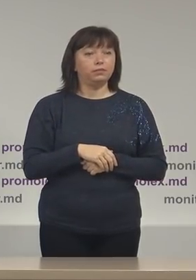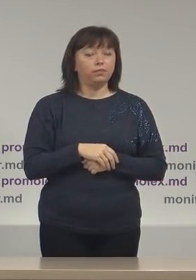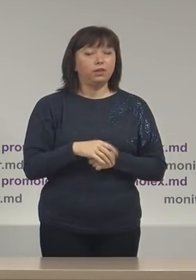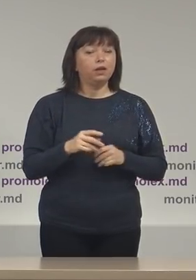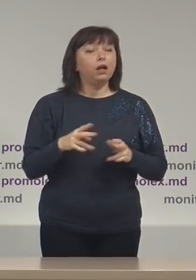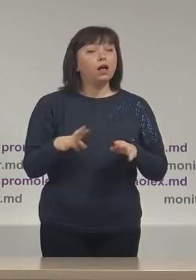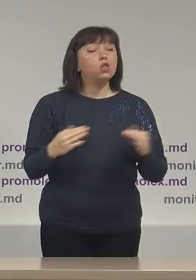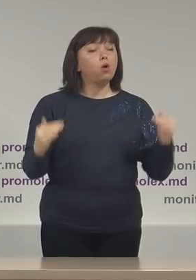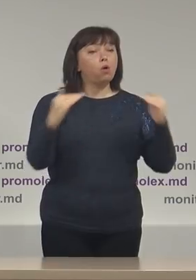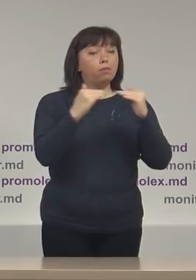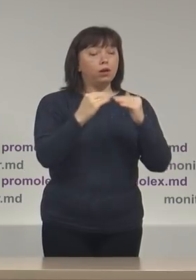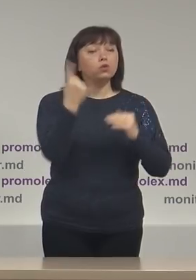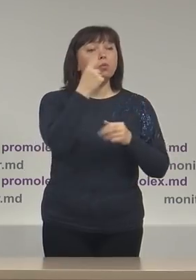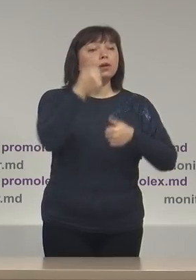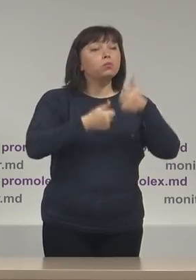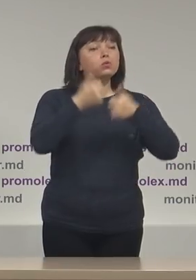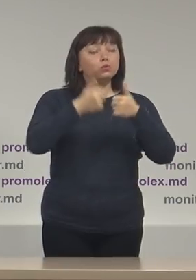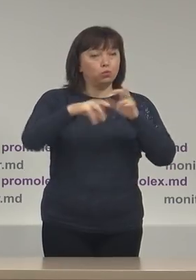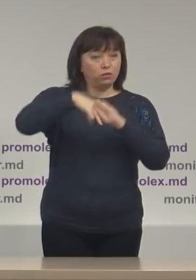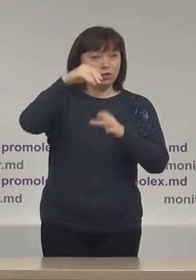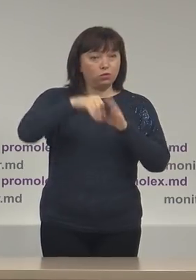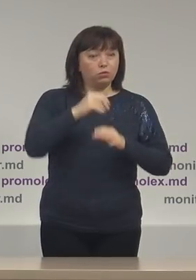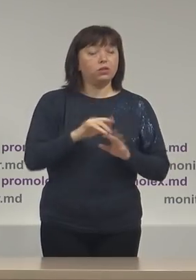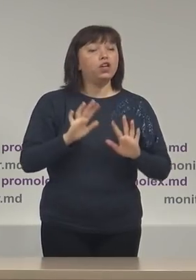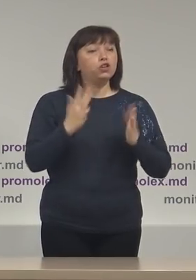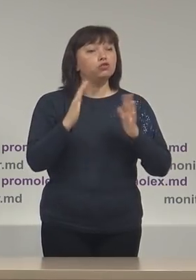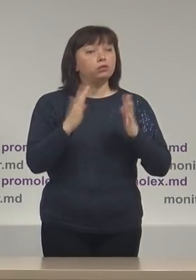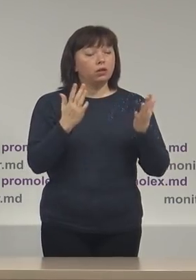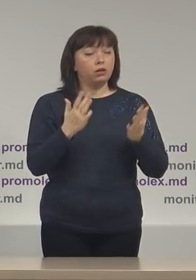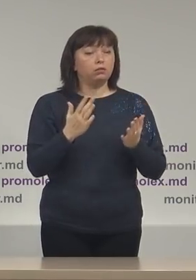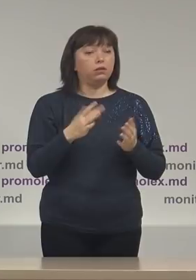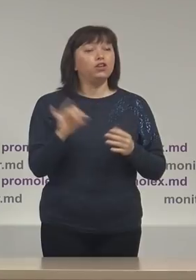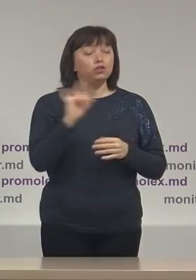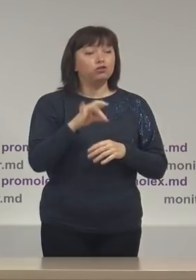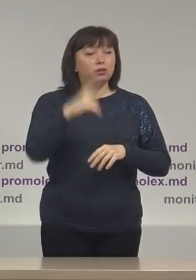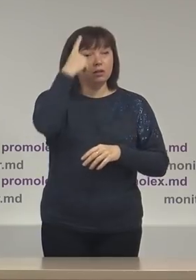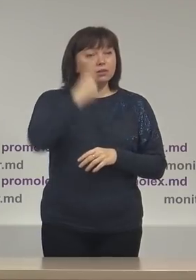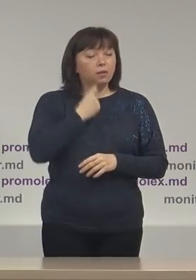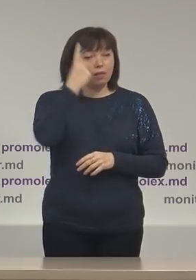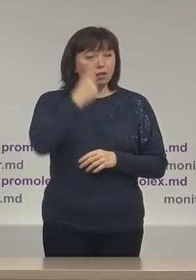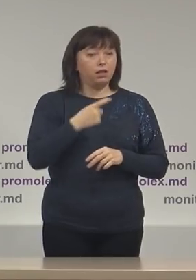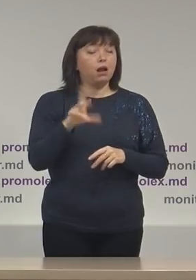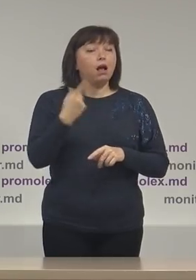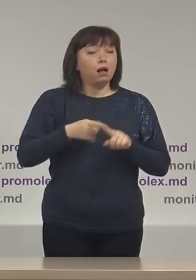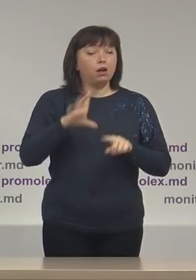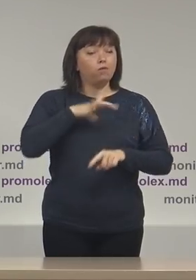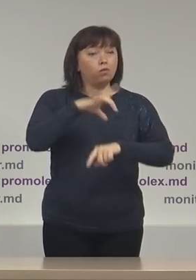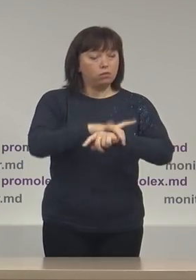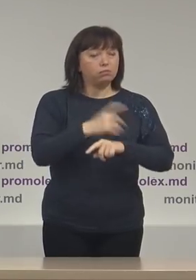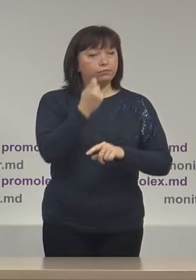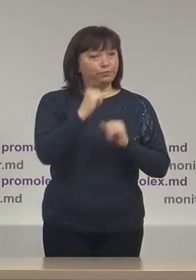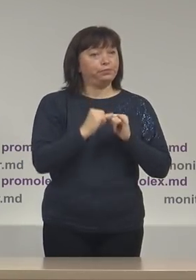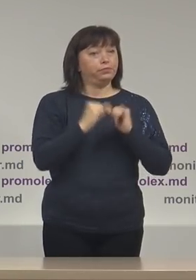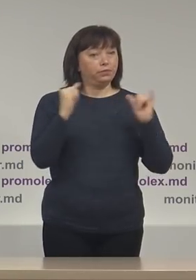În comparație cu primul tur de scrutin, numărul de incidente și semnalări raportate de observatori este în